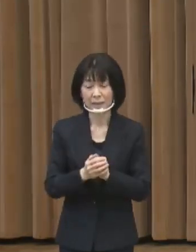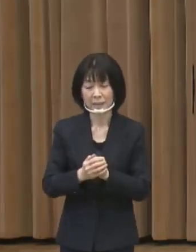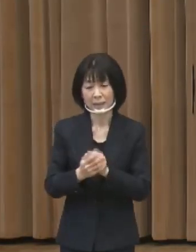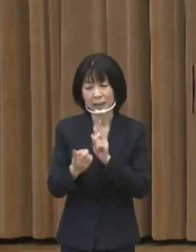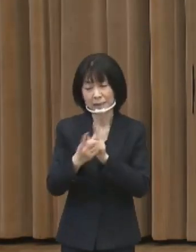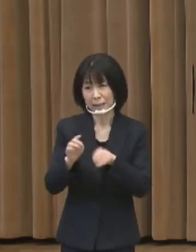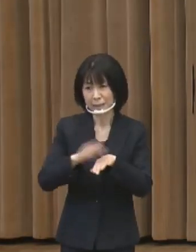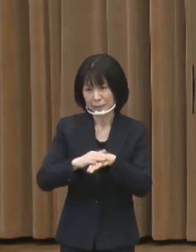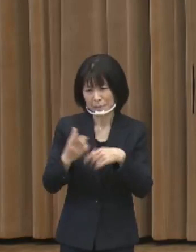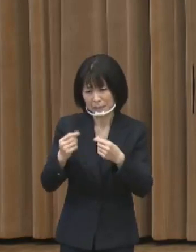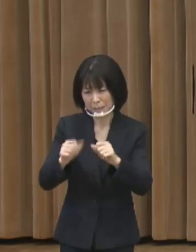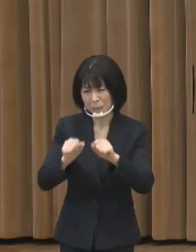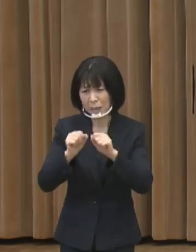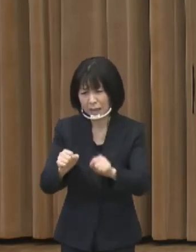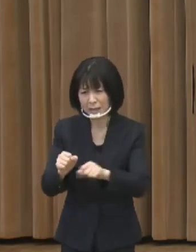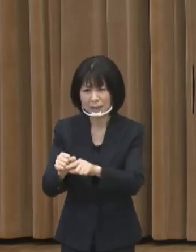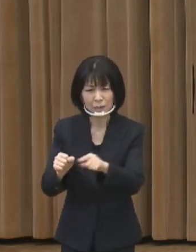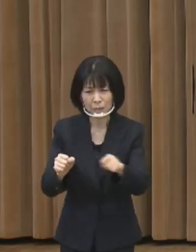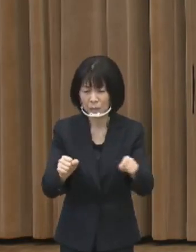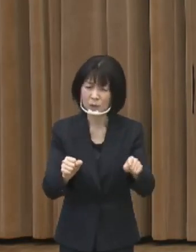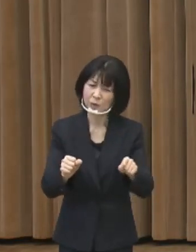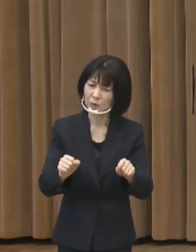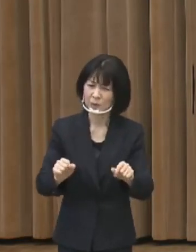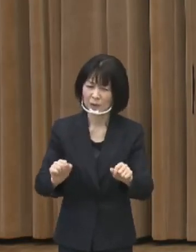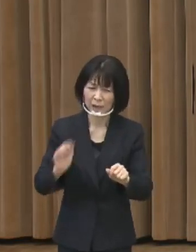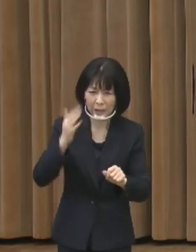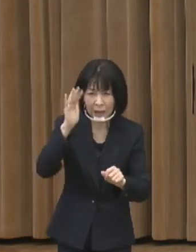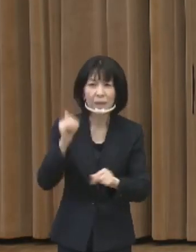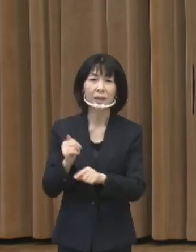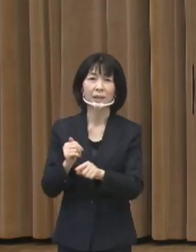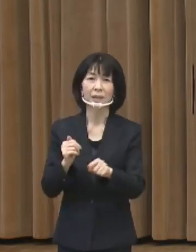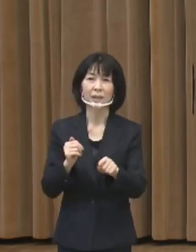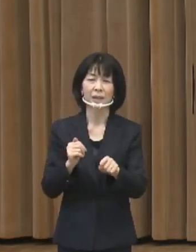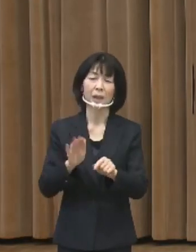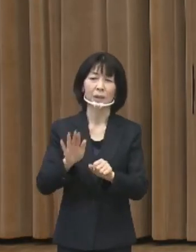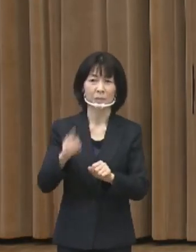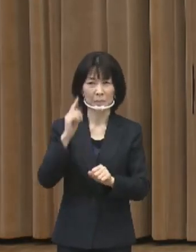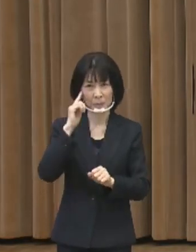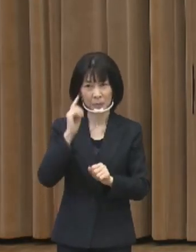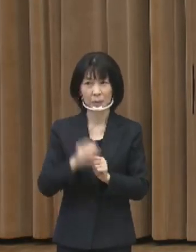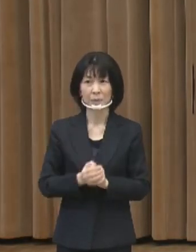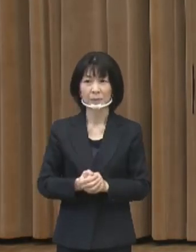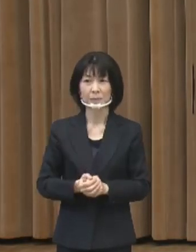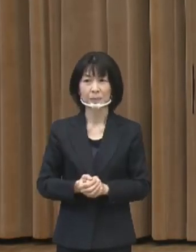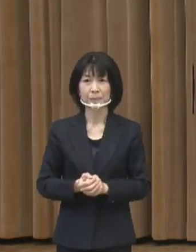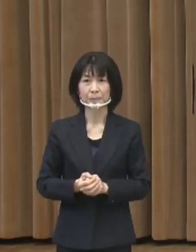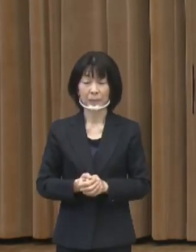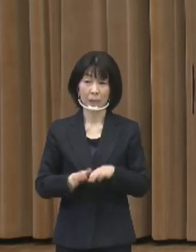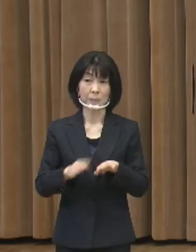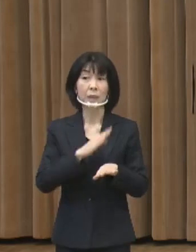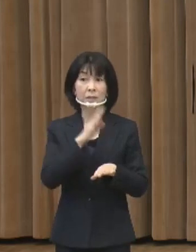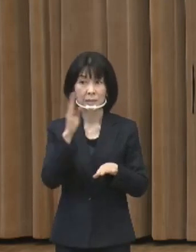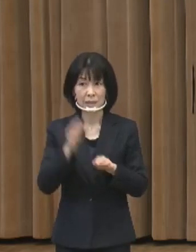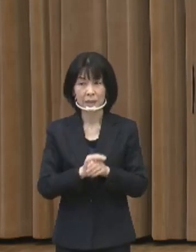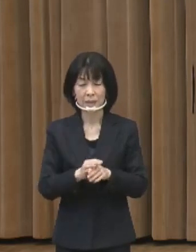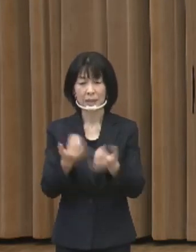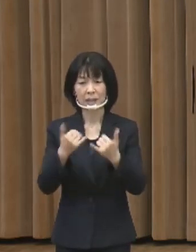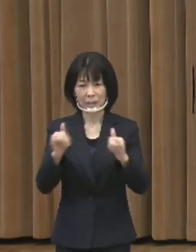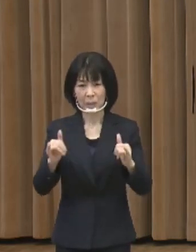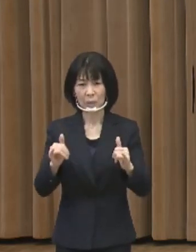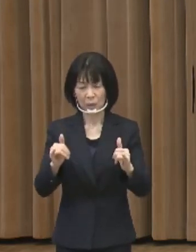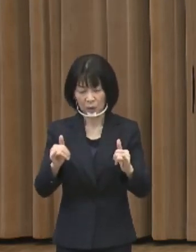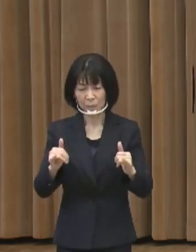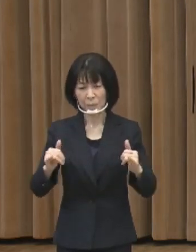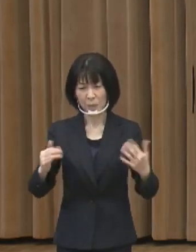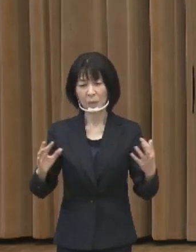徹底してもらえるような機運がなかなか高まらなかったという経緯があったかと思います。で、まあ、実際のところ人出の増加も感染